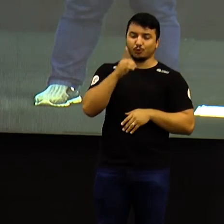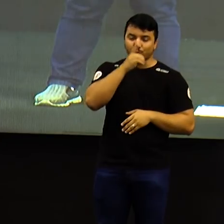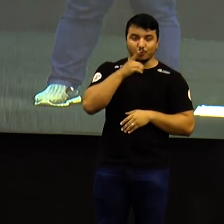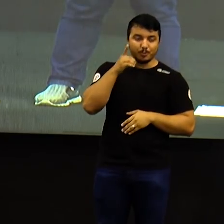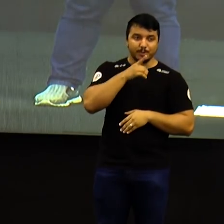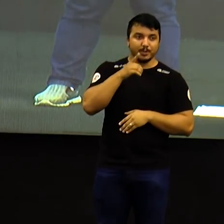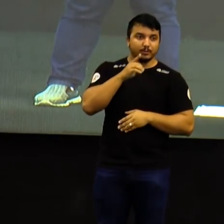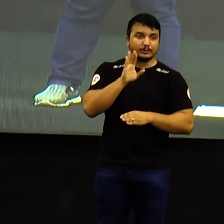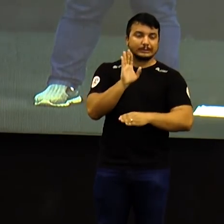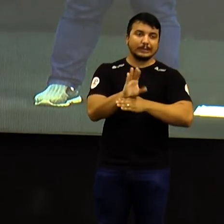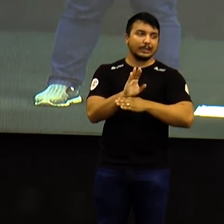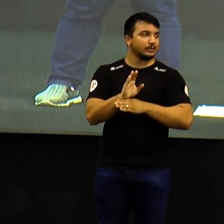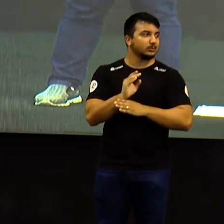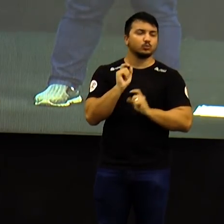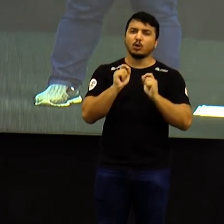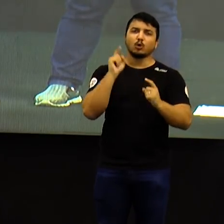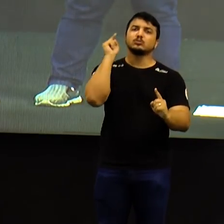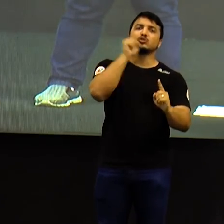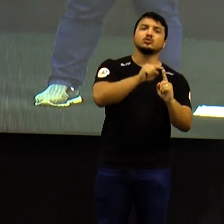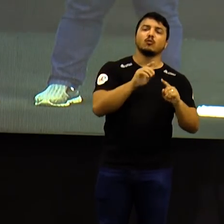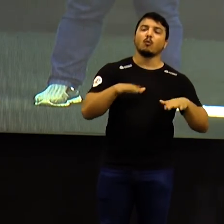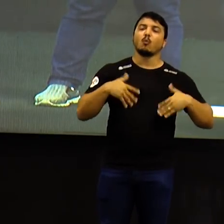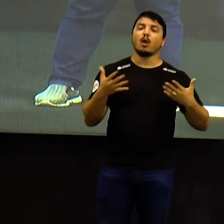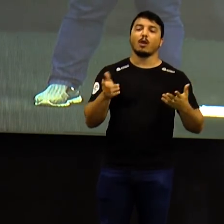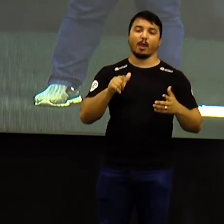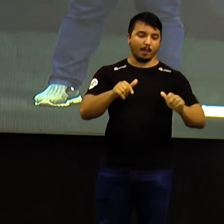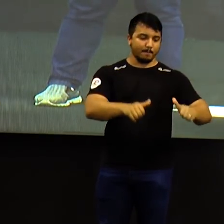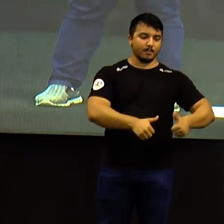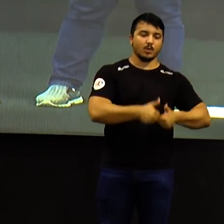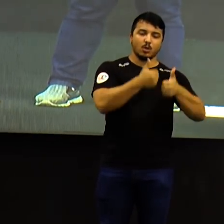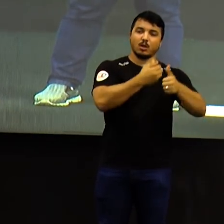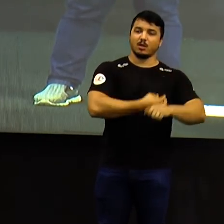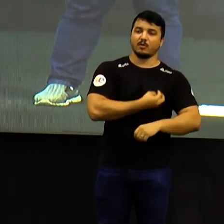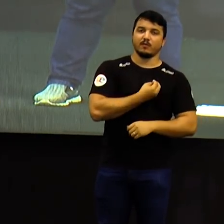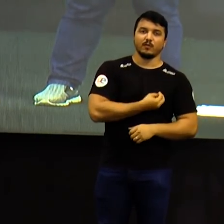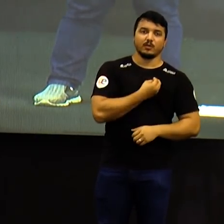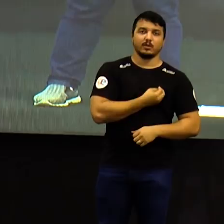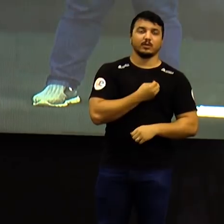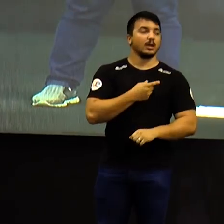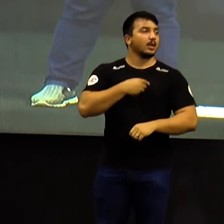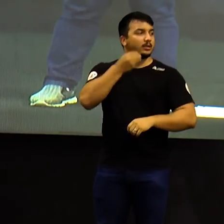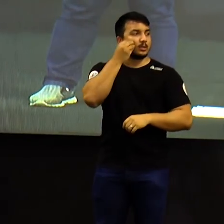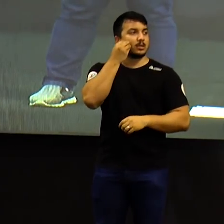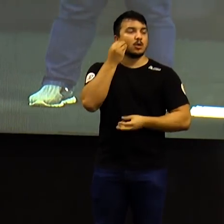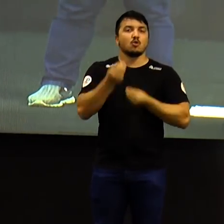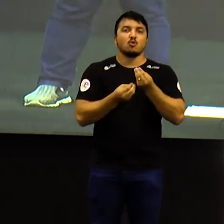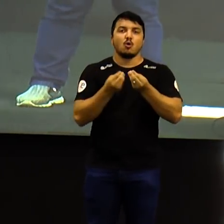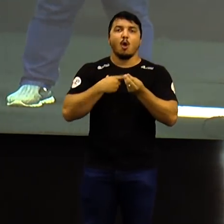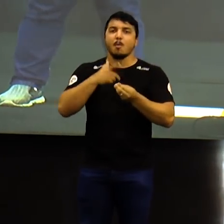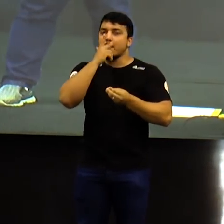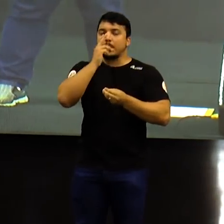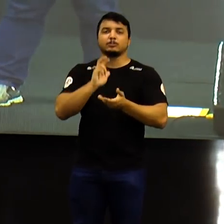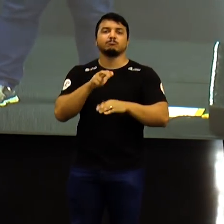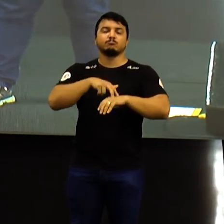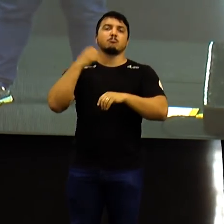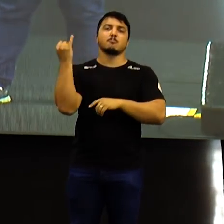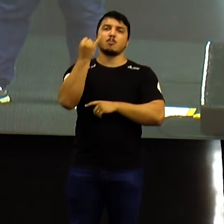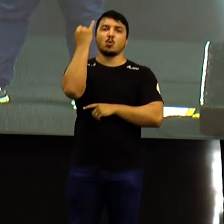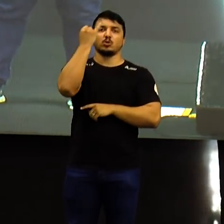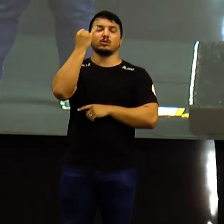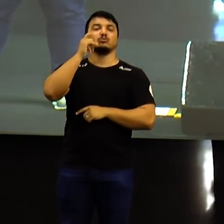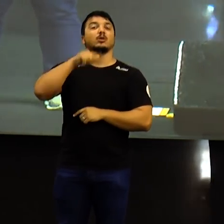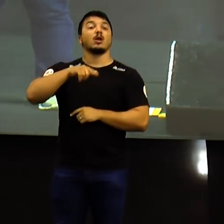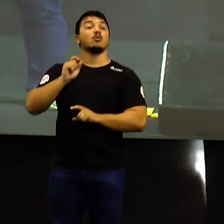domingo, com um único propósito, que é melhorar a sua vida, buscar exatamente o seu lugar ao sol, da